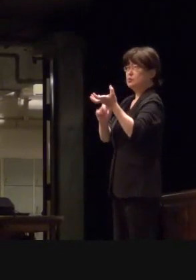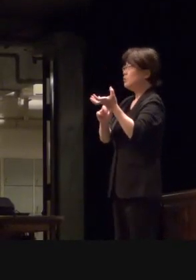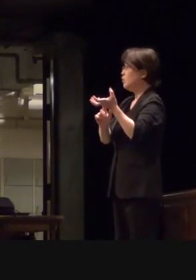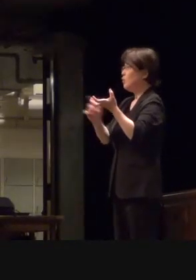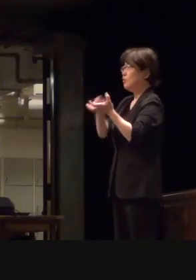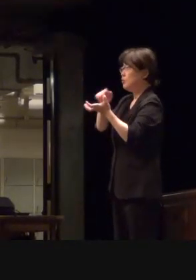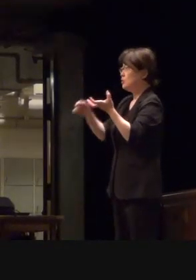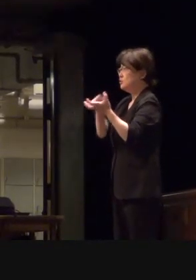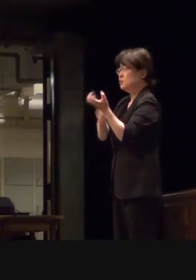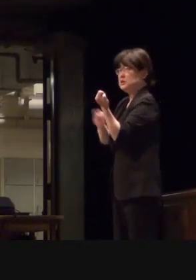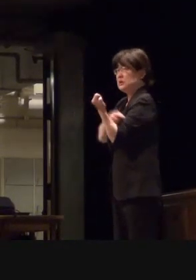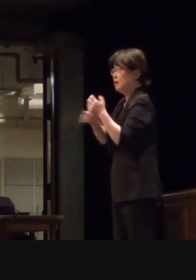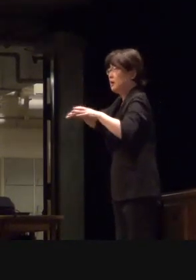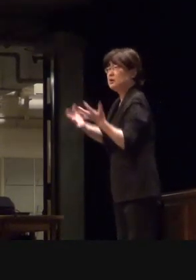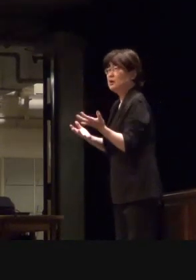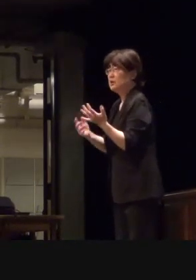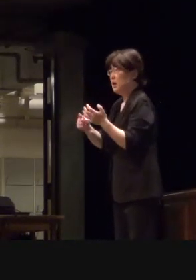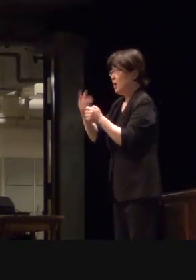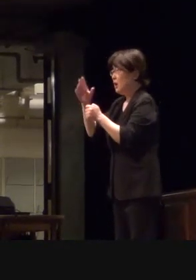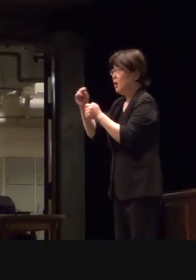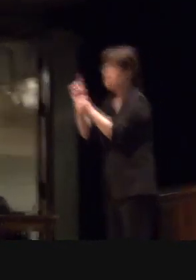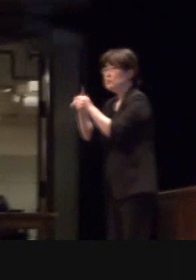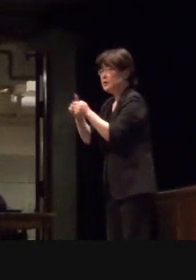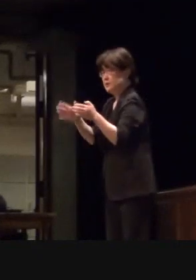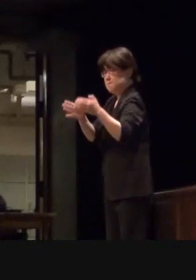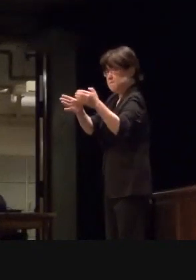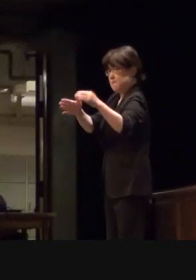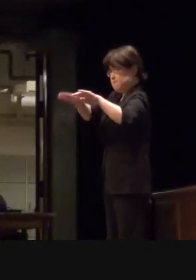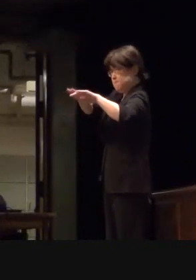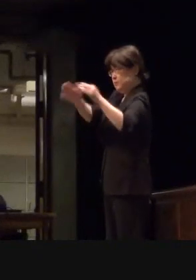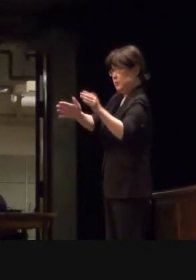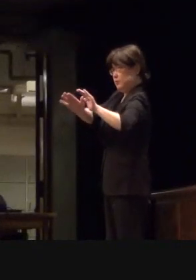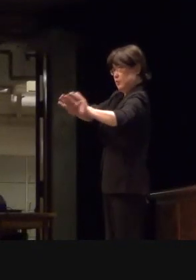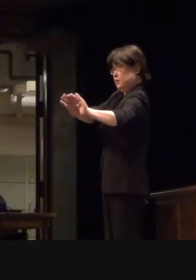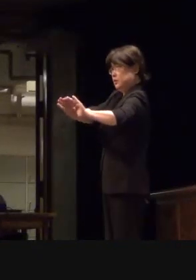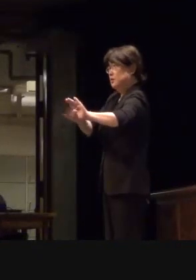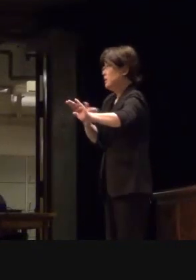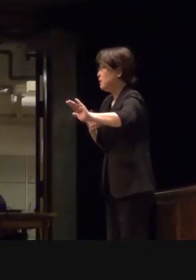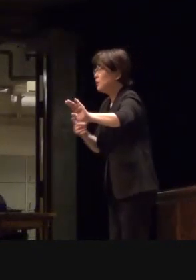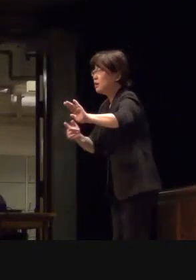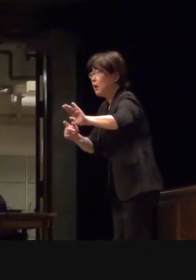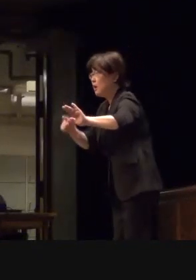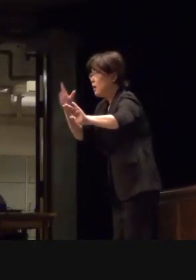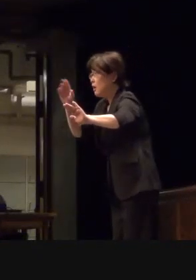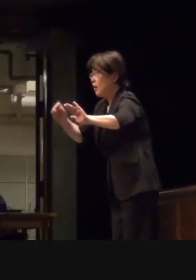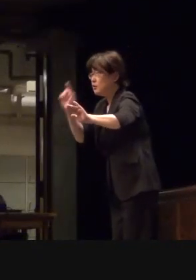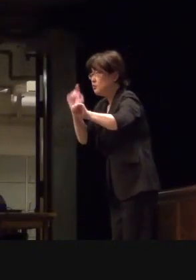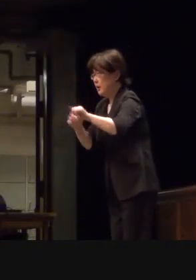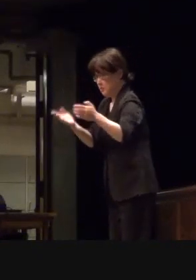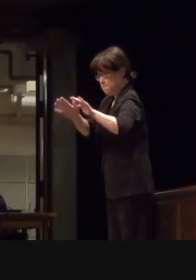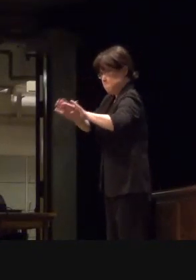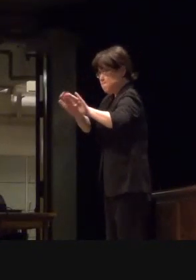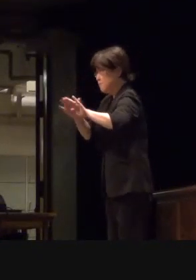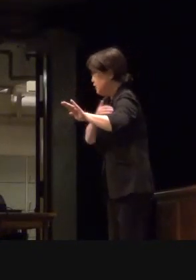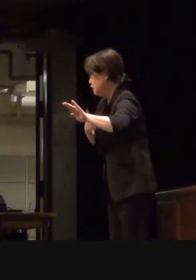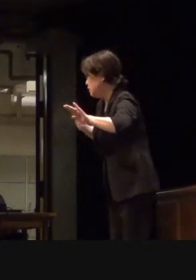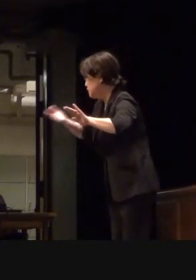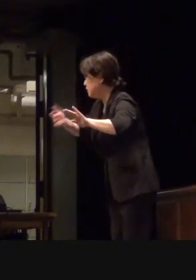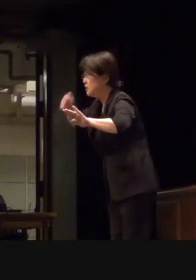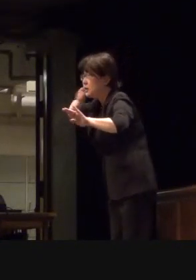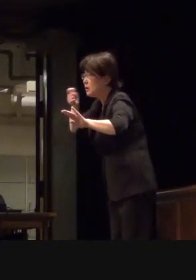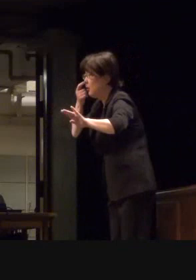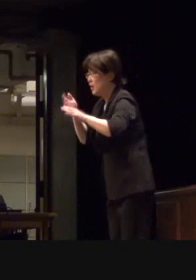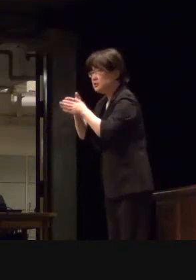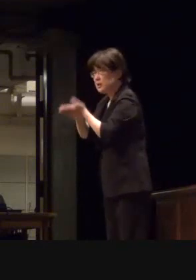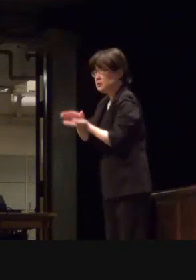。100万年にもわたってどっかに隔離をしなきゃいけない、そんなことできる道理がないのです。私が死んでも